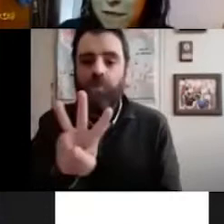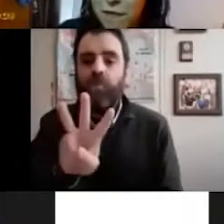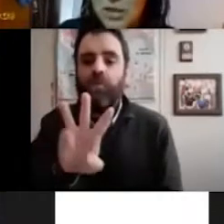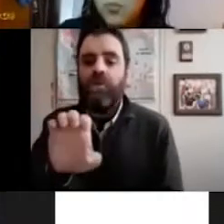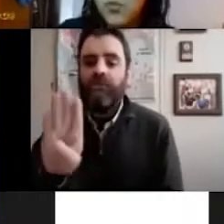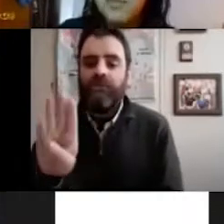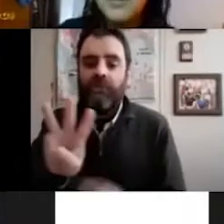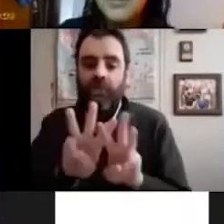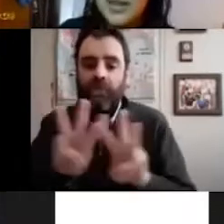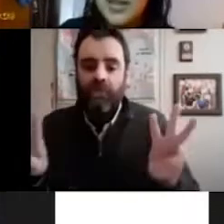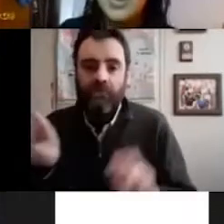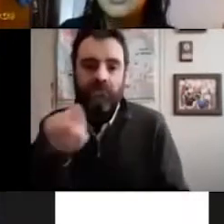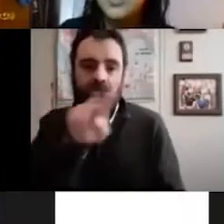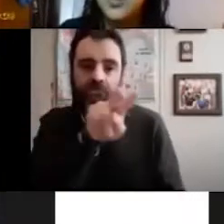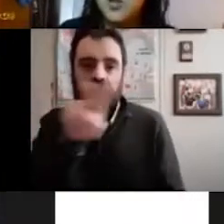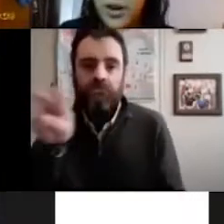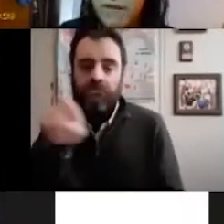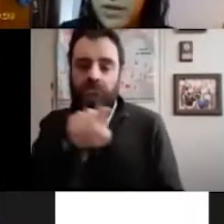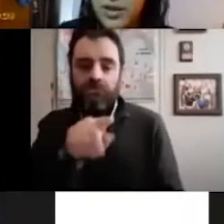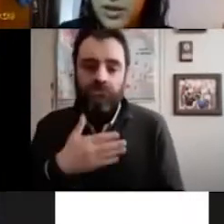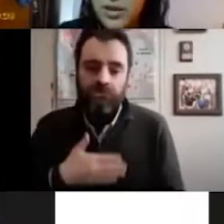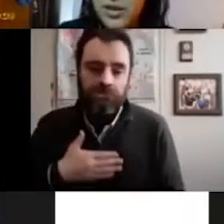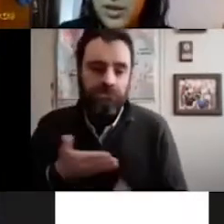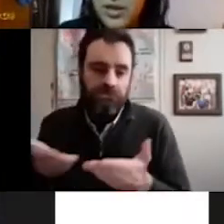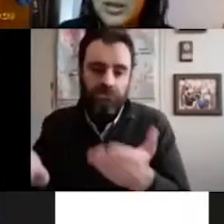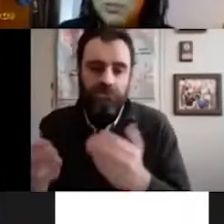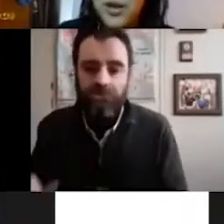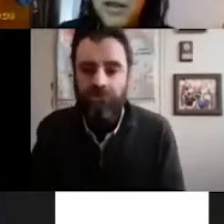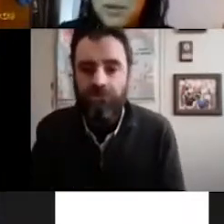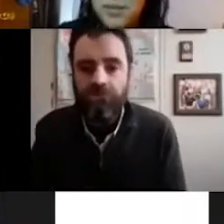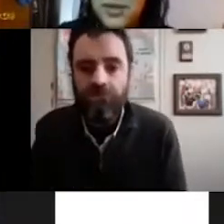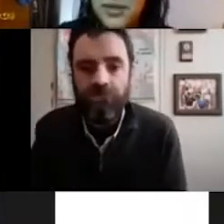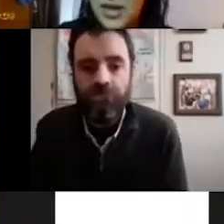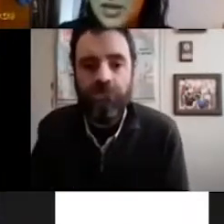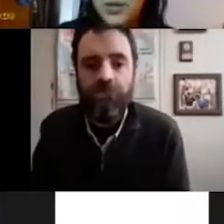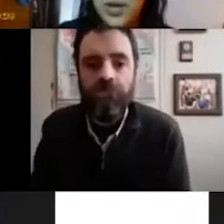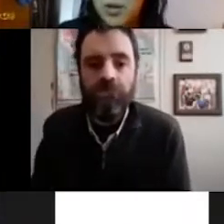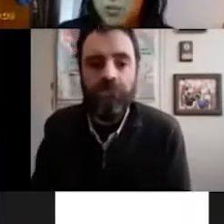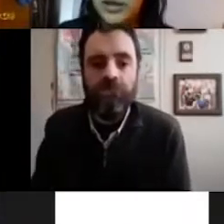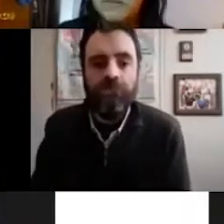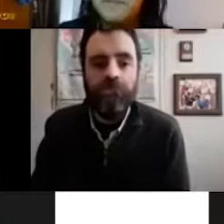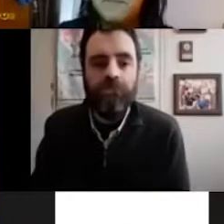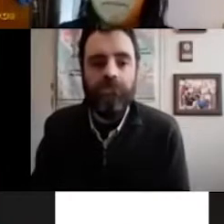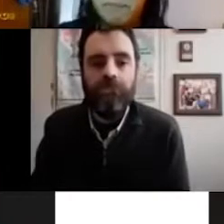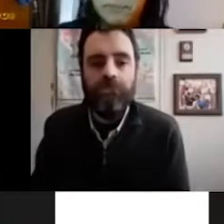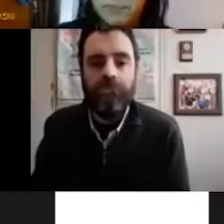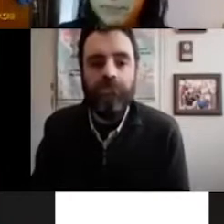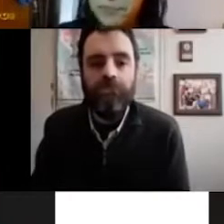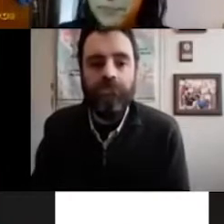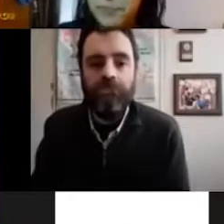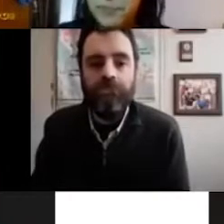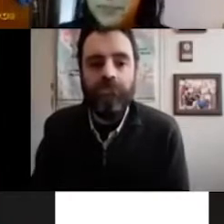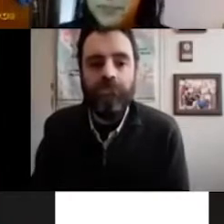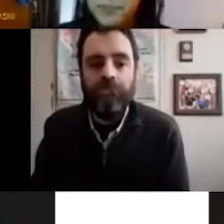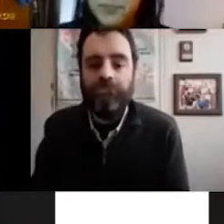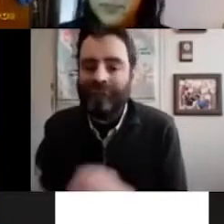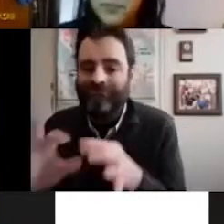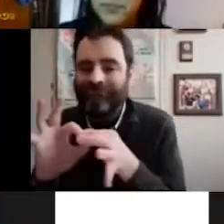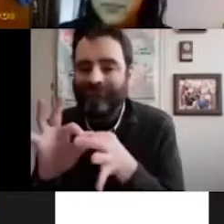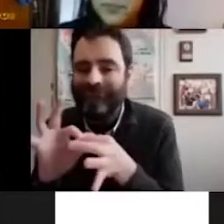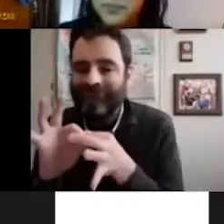más información, pueden meterse al sitio web que se puede ver en pantalla si ustedes gustan.